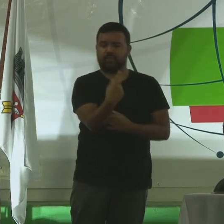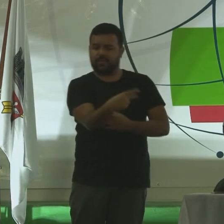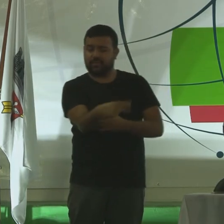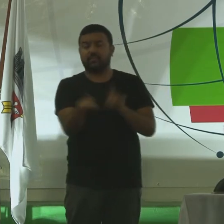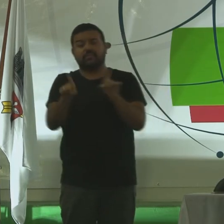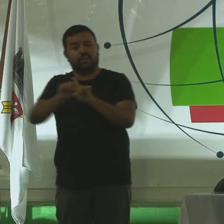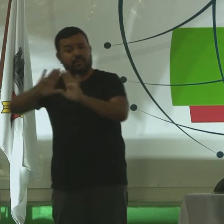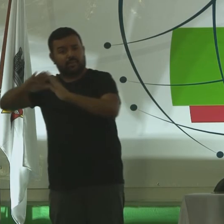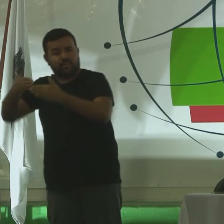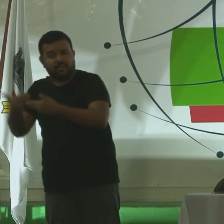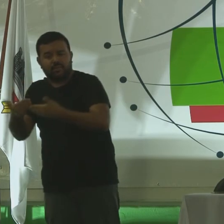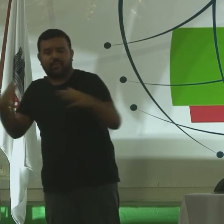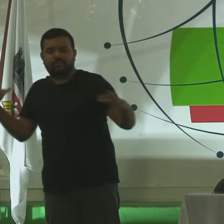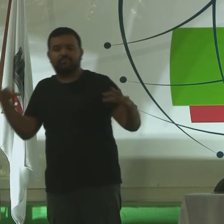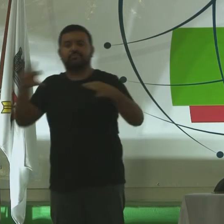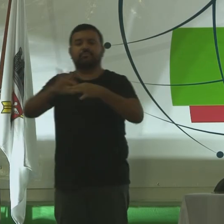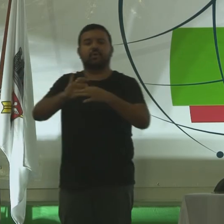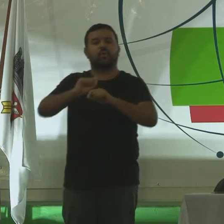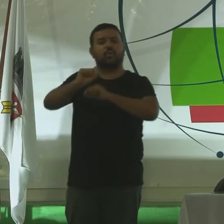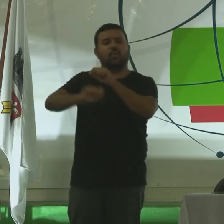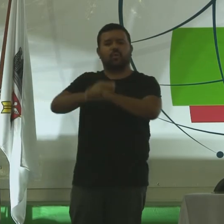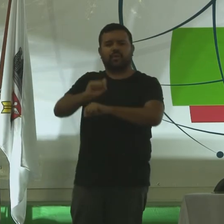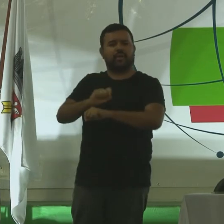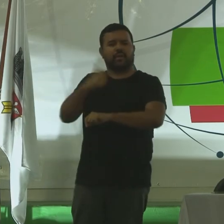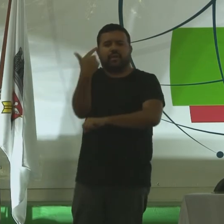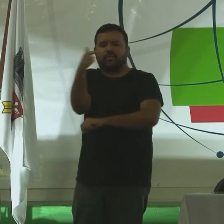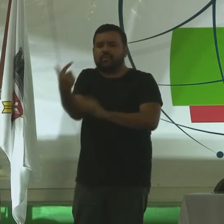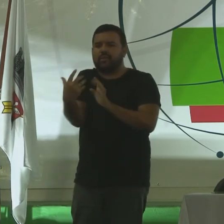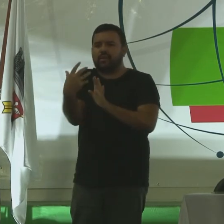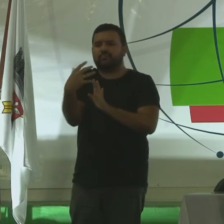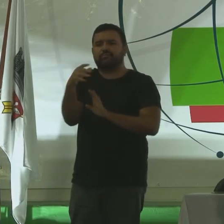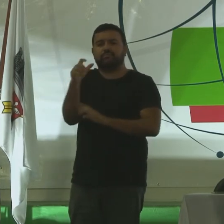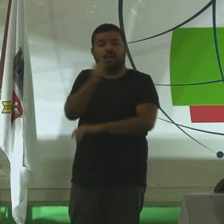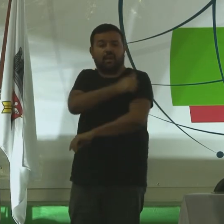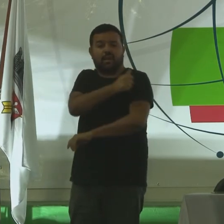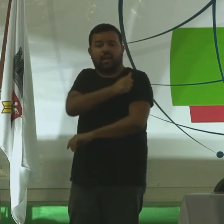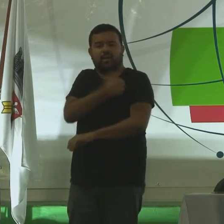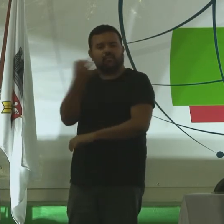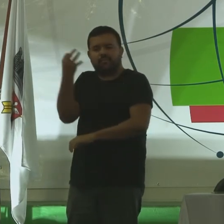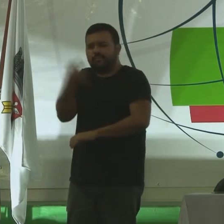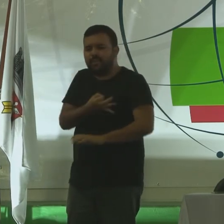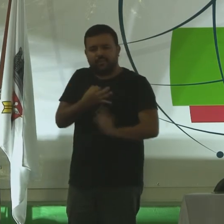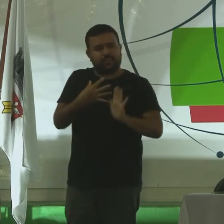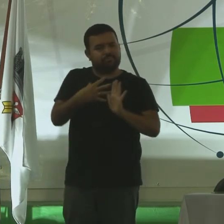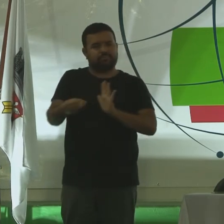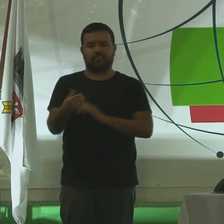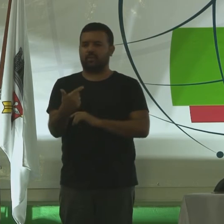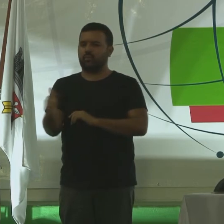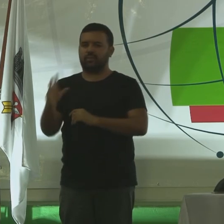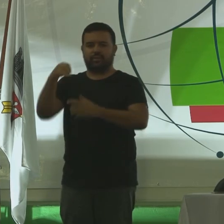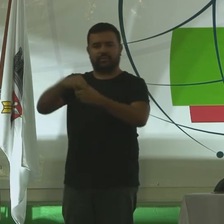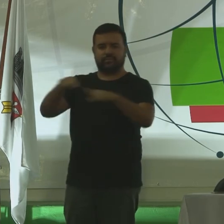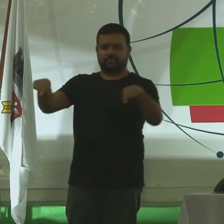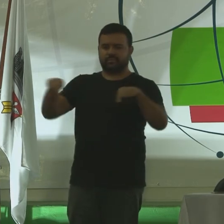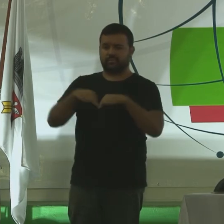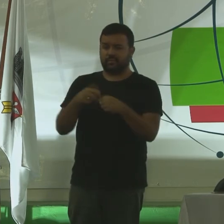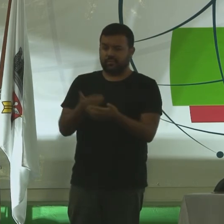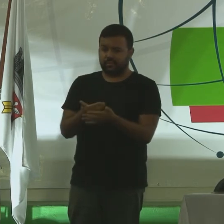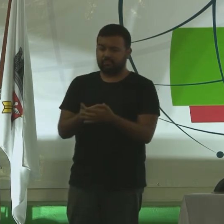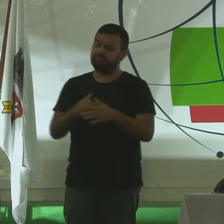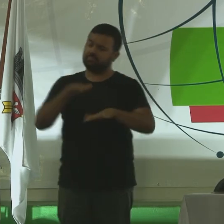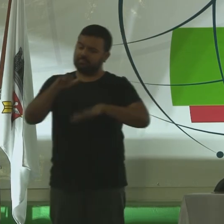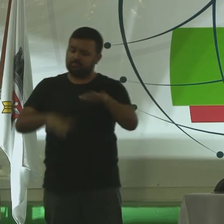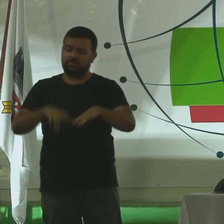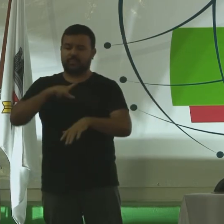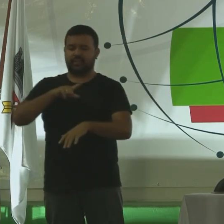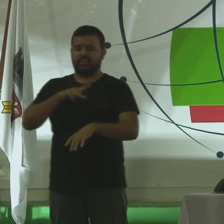também elaborar o mundo de que a gente não tem um aluno ideal. Né? Nós não temos um aluno perfeito na sala de aula. Por mais que na minha sala